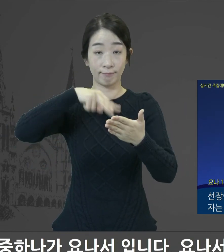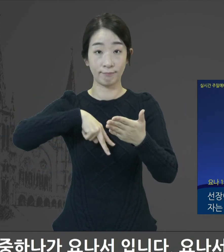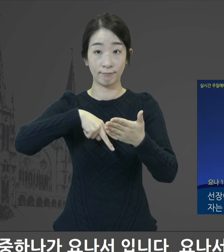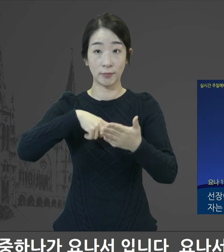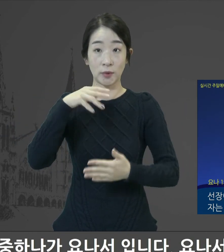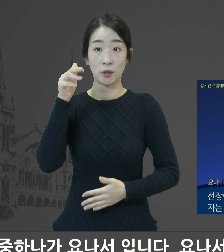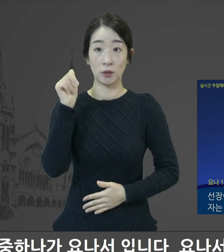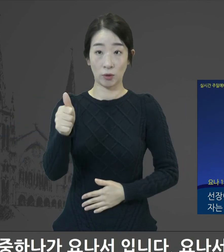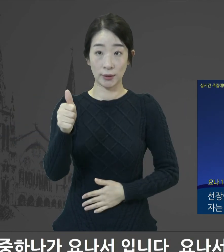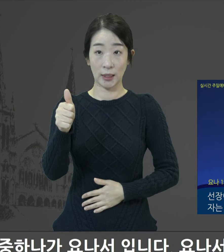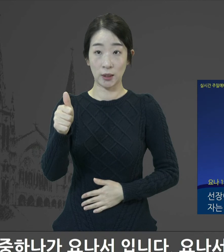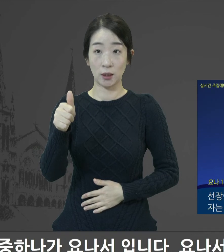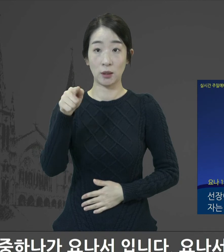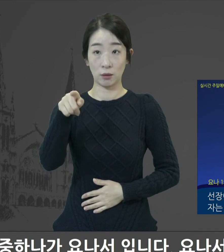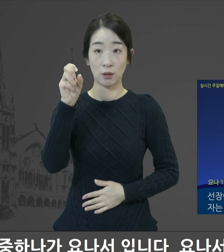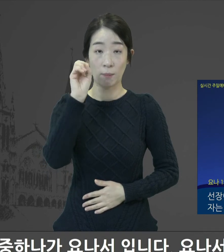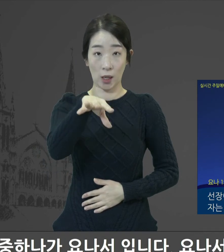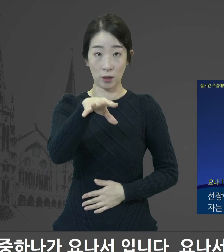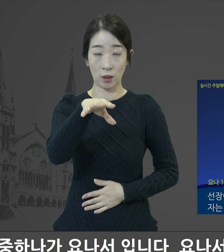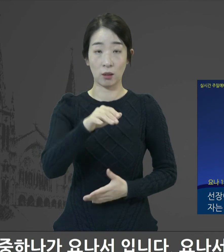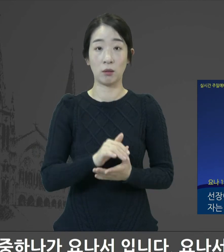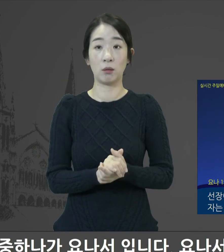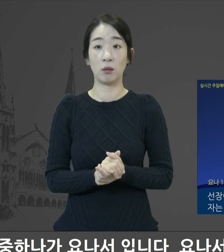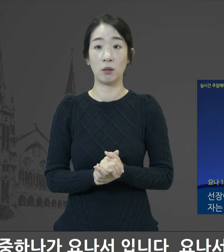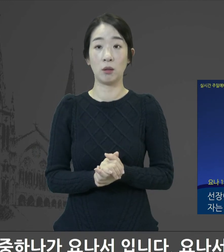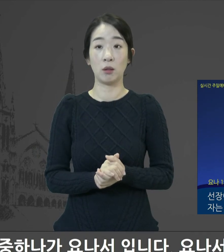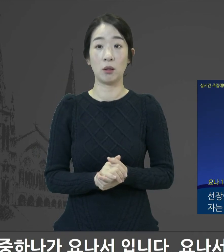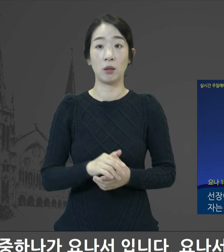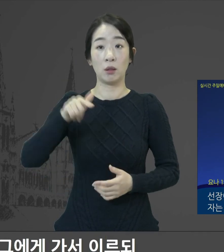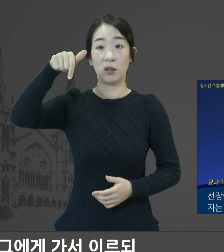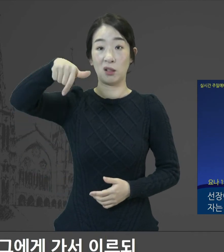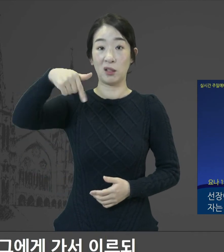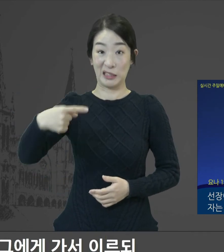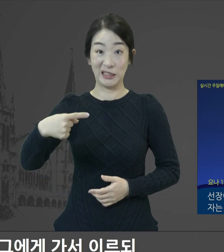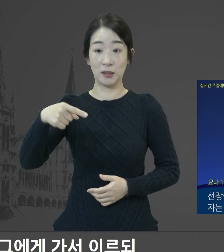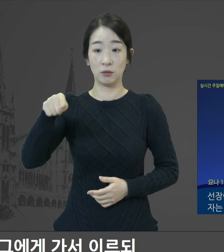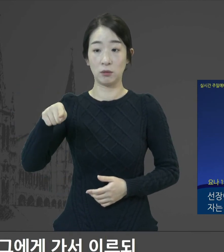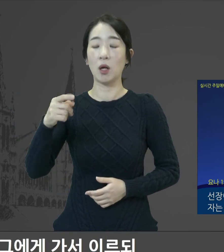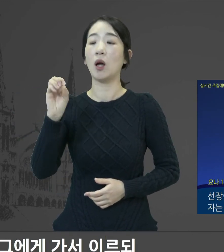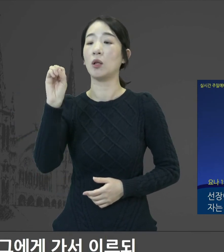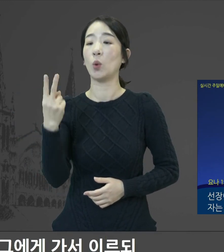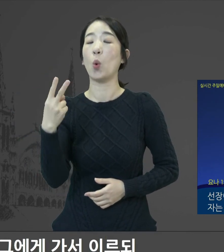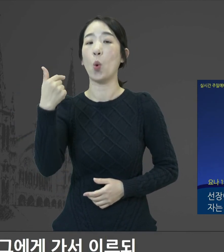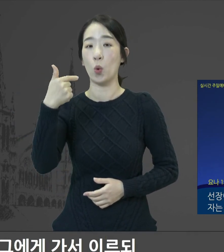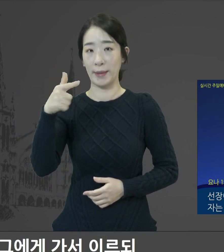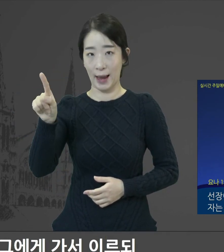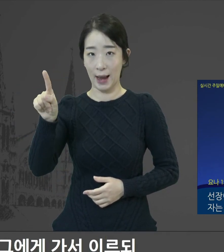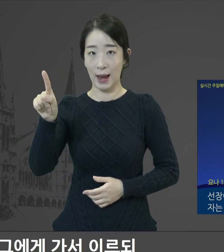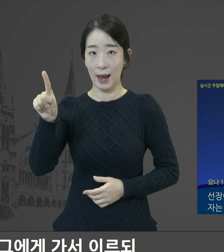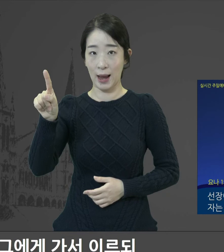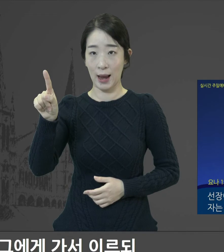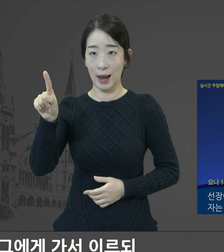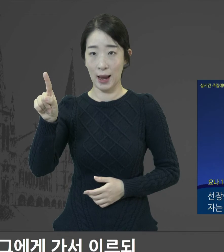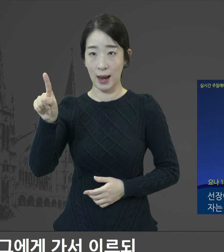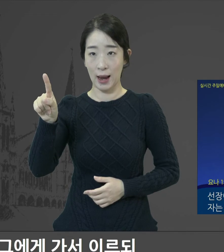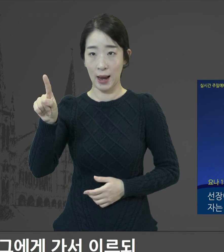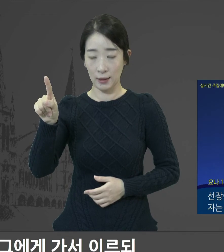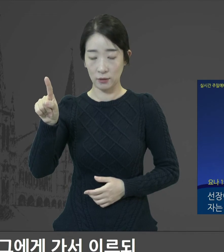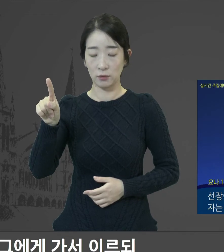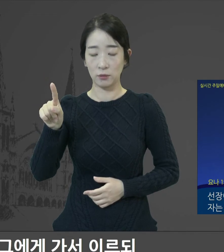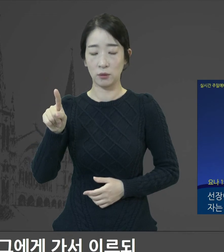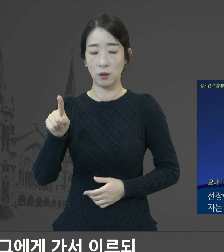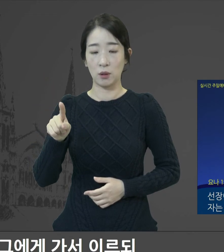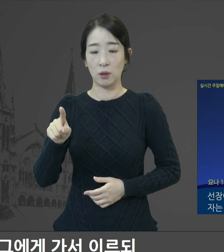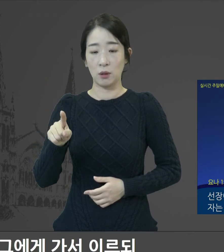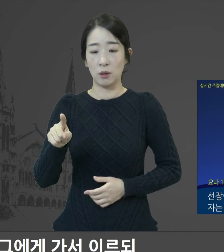선장이 그에게 가서 이르되, 잠깐, 그는 요나고요. 가서 이르되, 어디로 가는 겁니까? 그 배 밑창에 들어가서 자고 있어요. 어떤